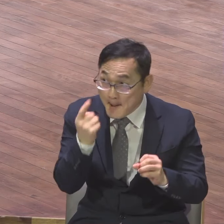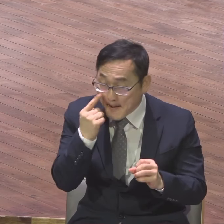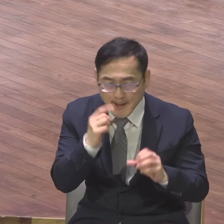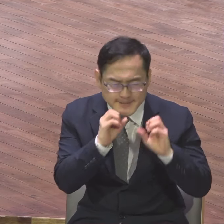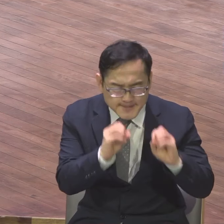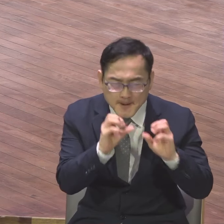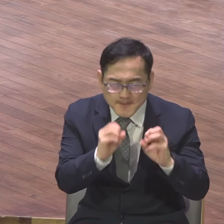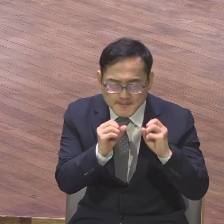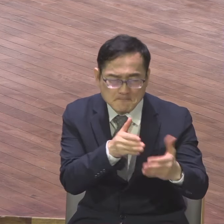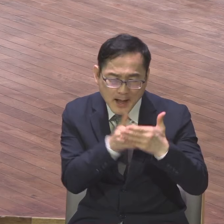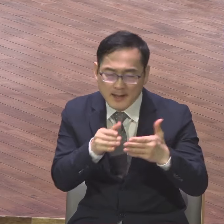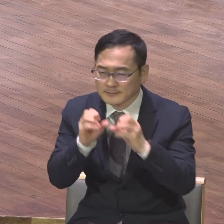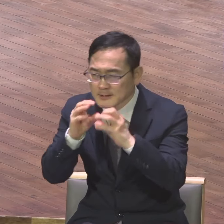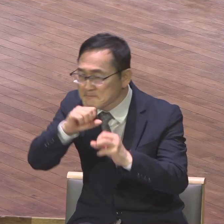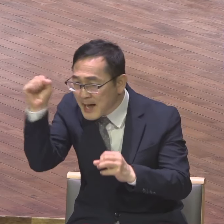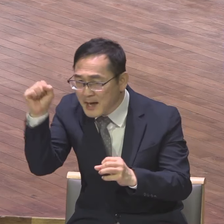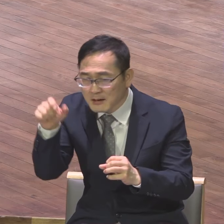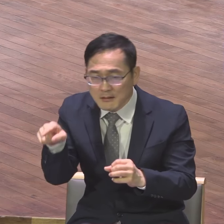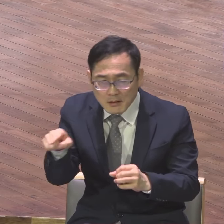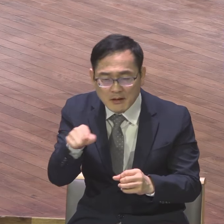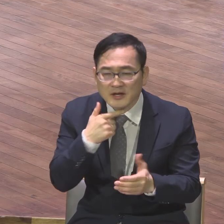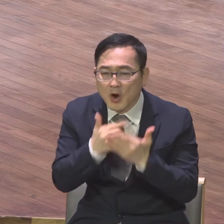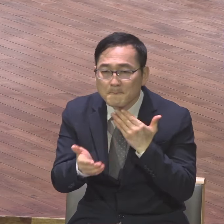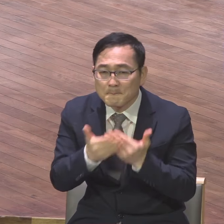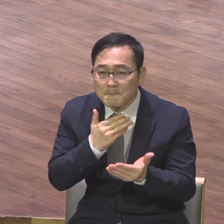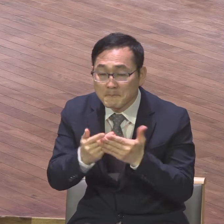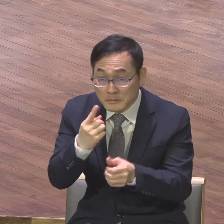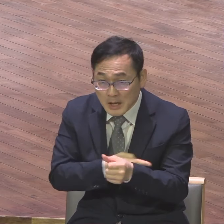내가 영적으로 성장해 나가는 겁니다.